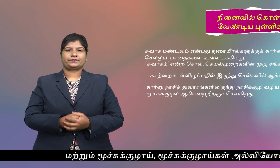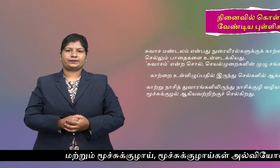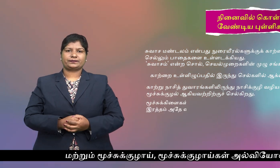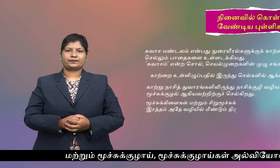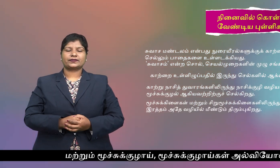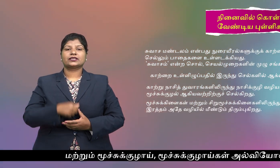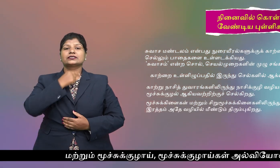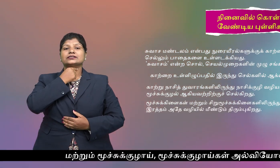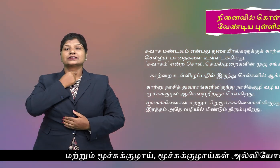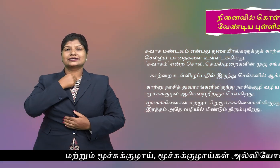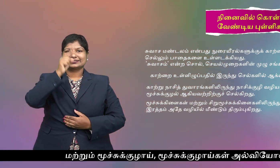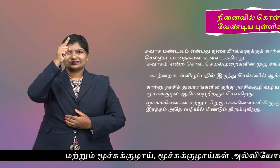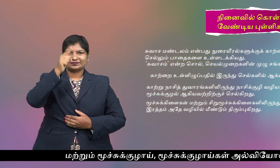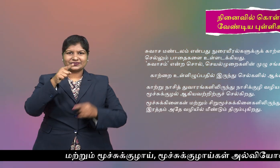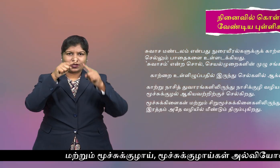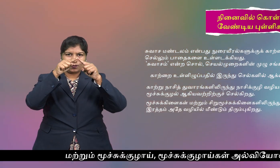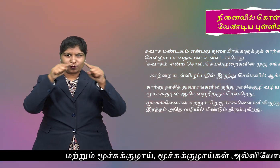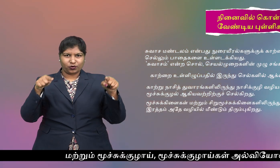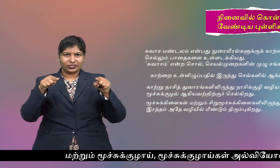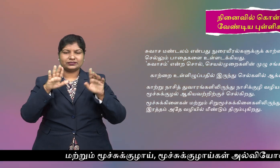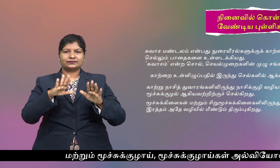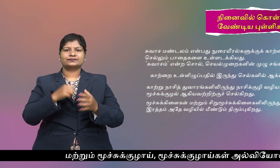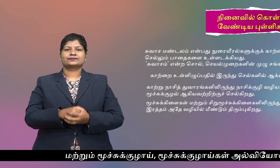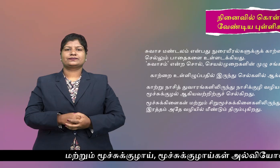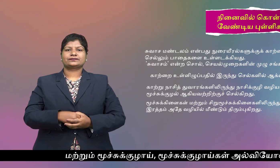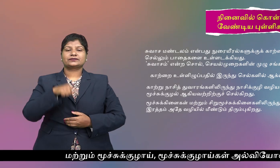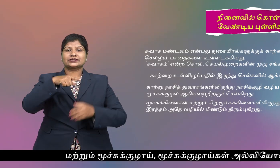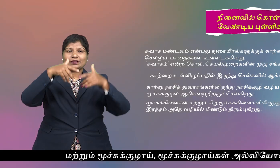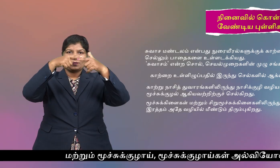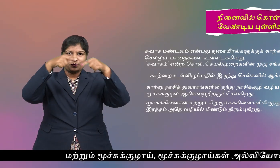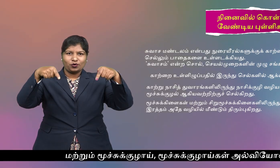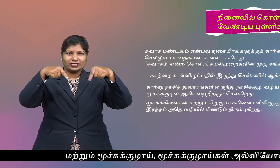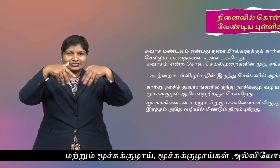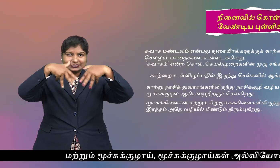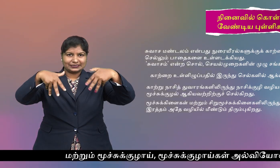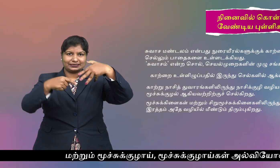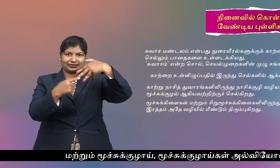மற்றும் மூச்சு சிறுகுழல், மூச்சு கிளைக்குழாய், அல்வியோலி மற்றும்